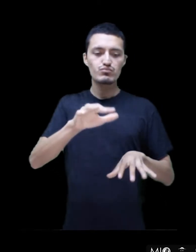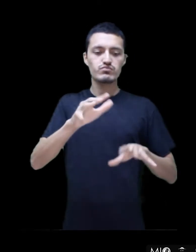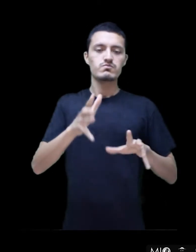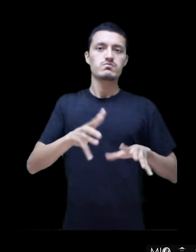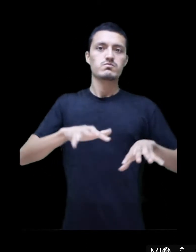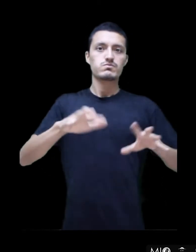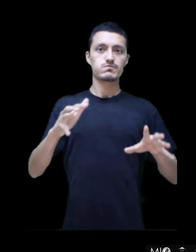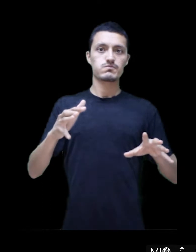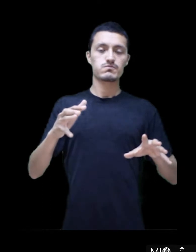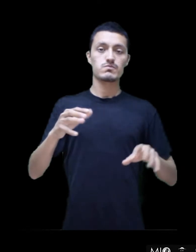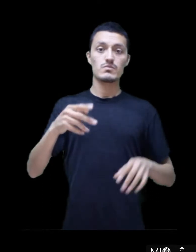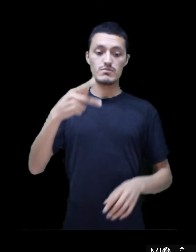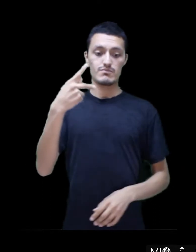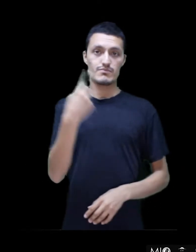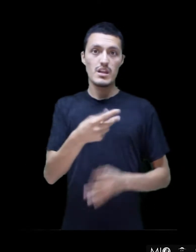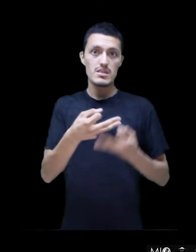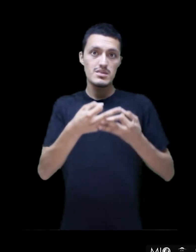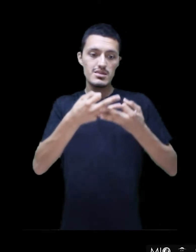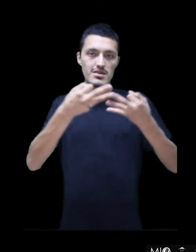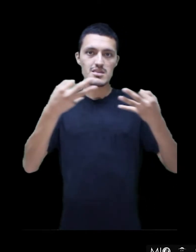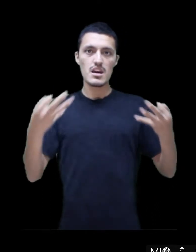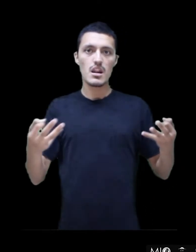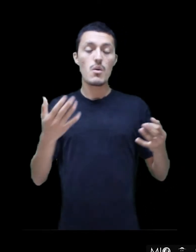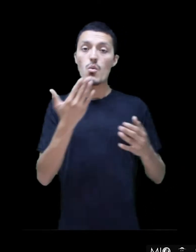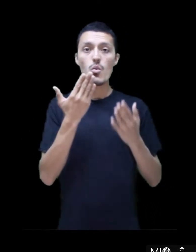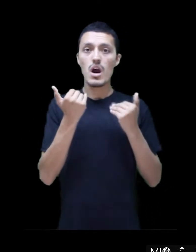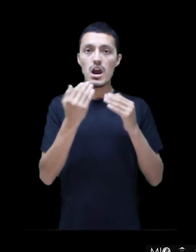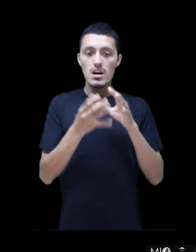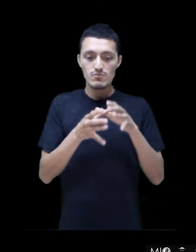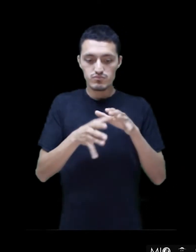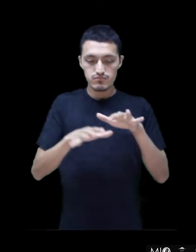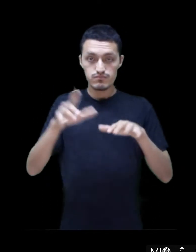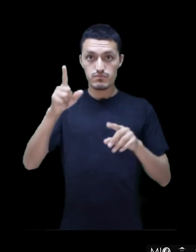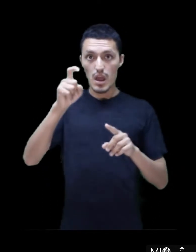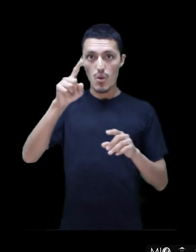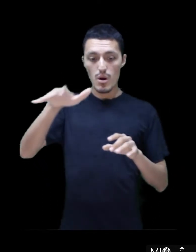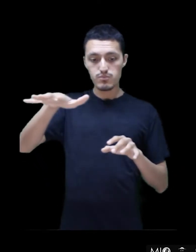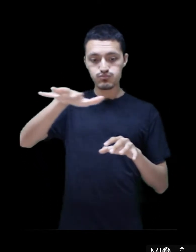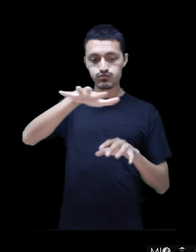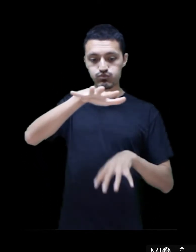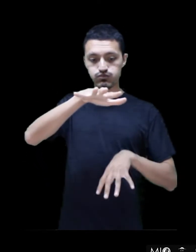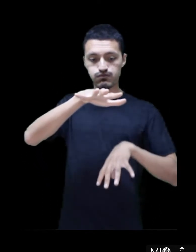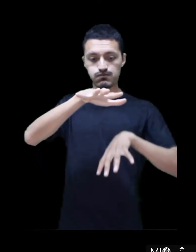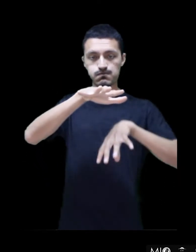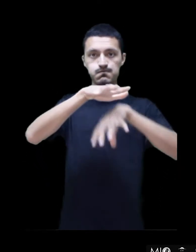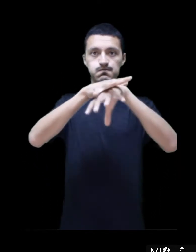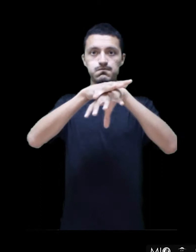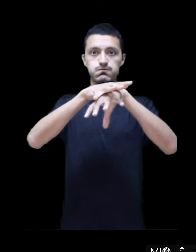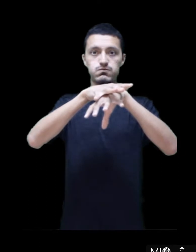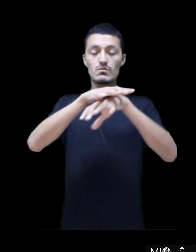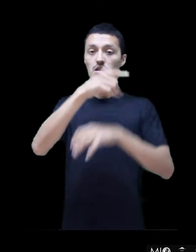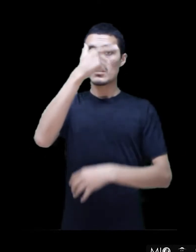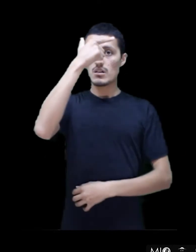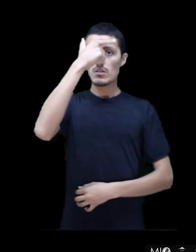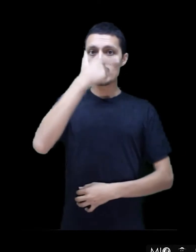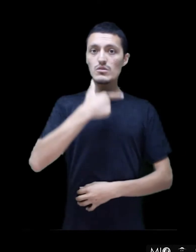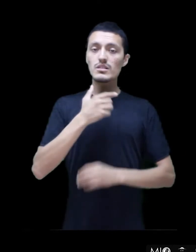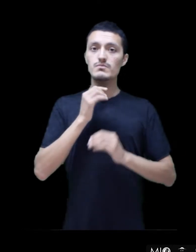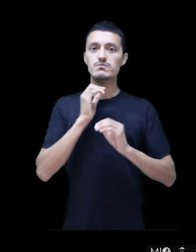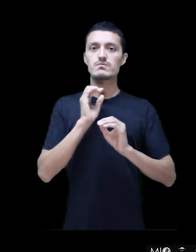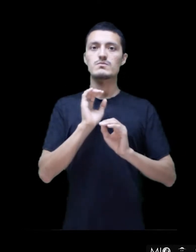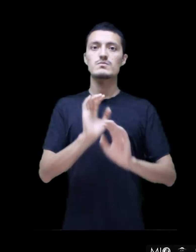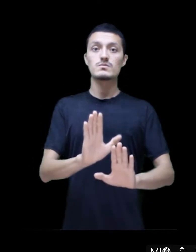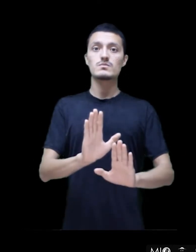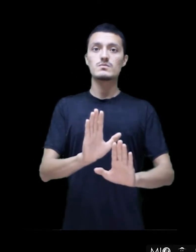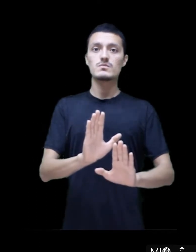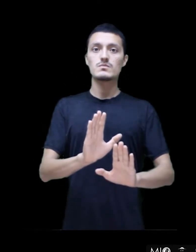agitaba. El rostro de la tierra aún no aparecía. La noche permanecía